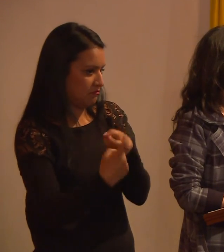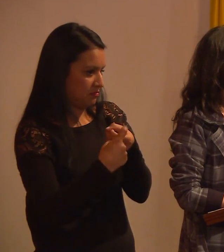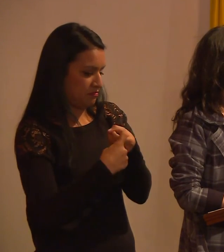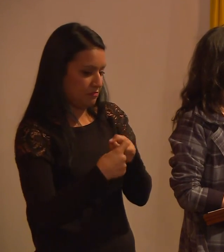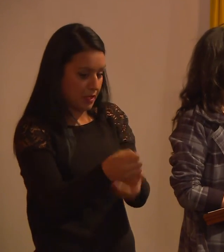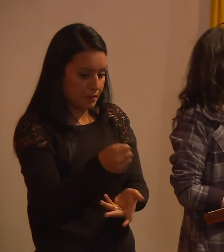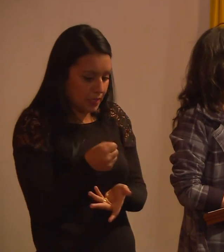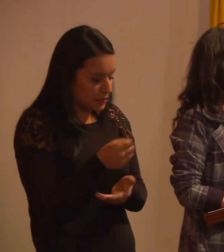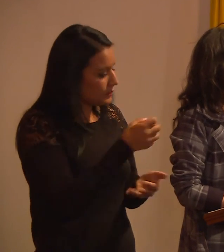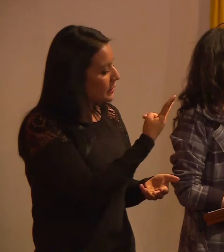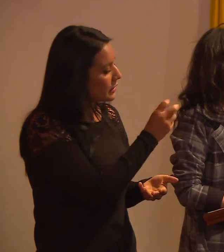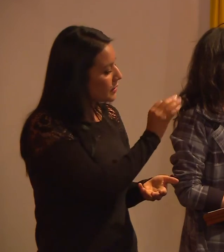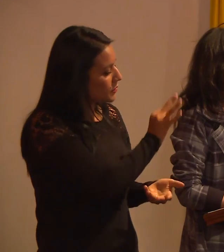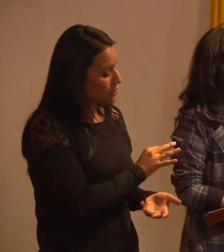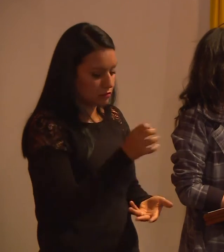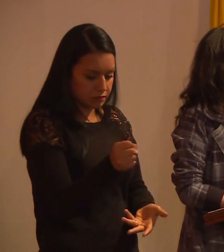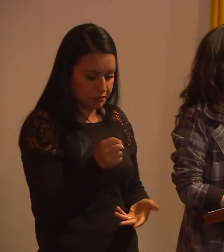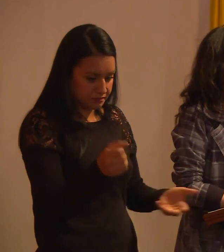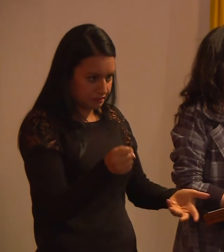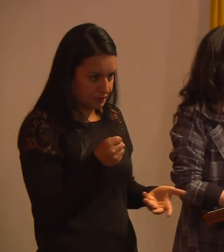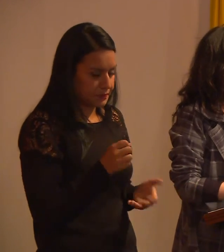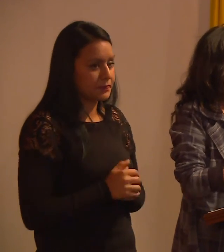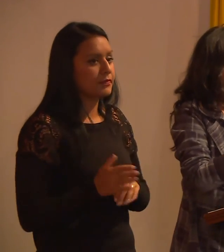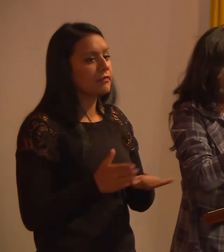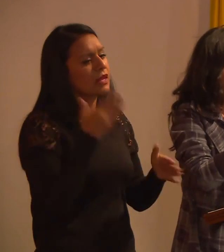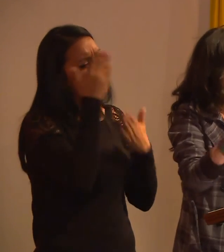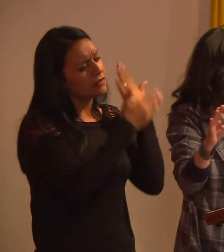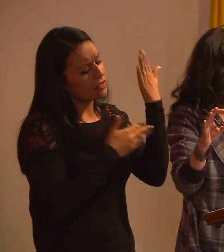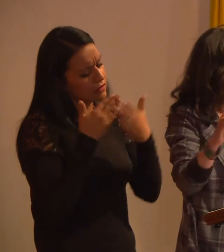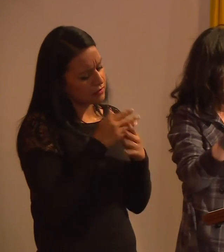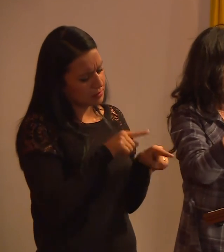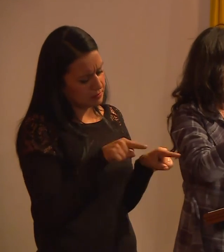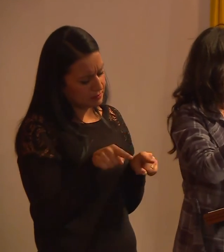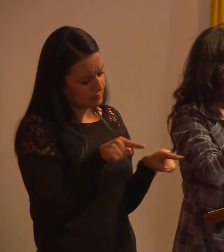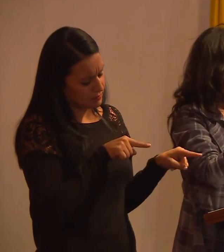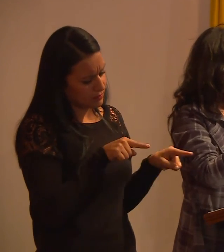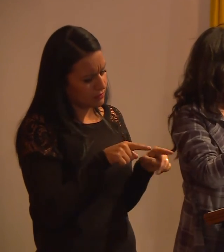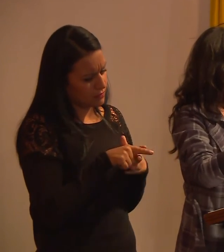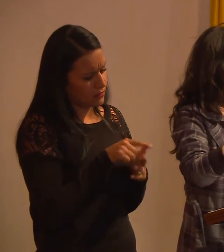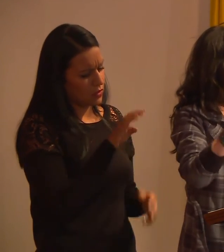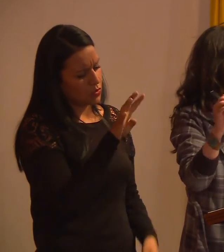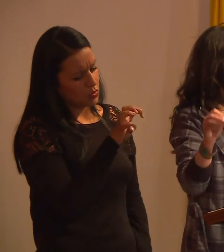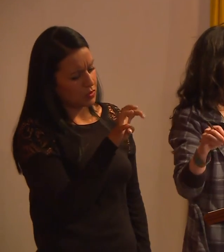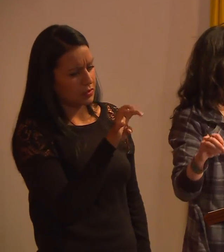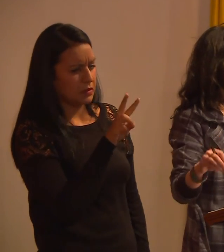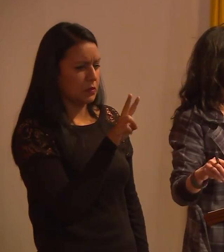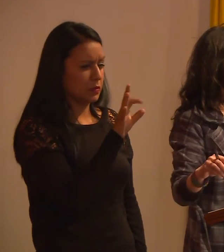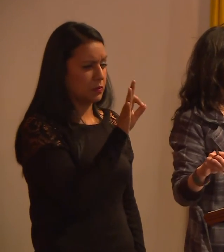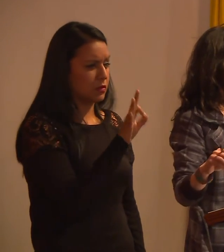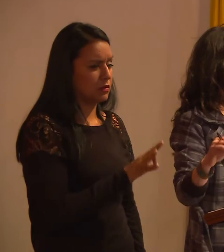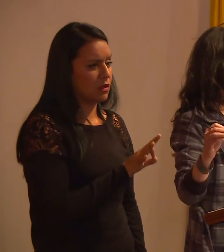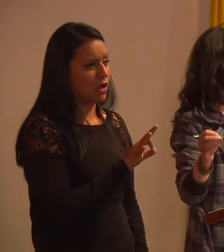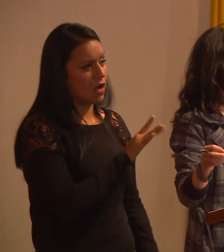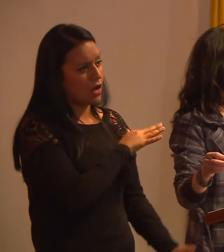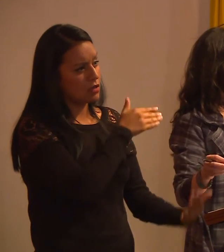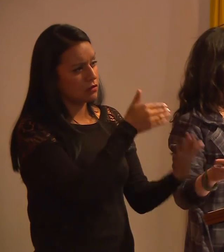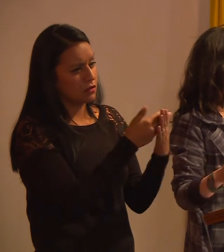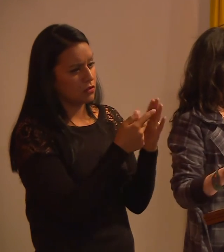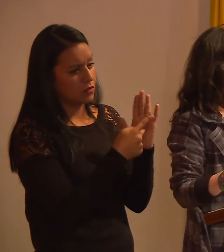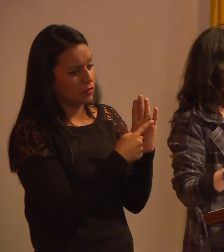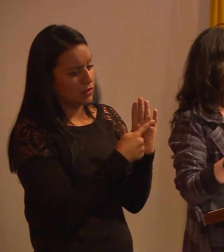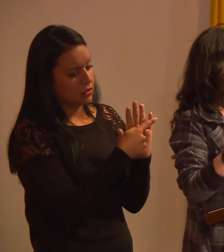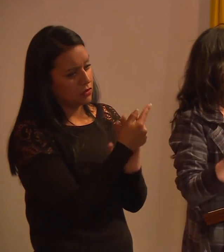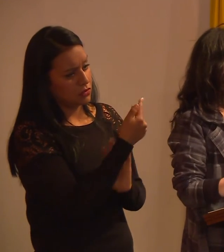estudiantiles. En el análisis que se puede hacer de ese del 92 por lo menos hasta el